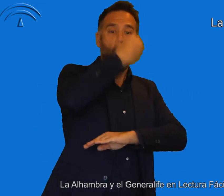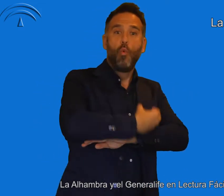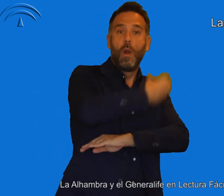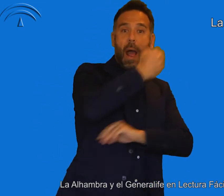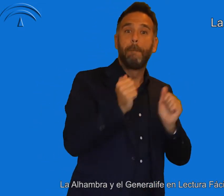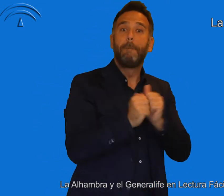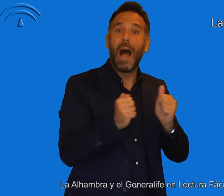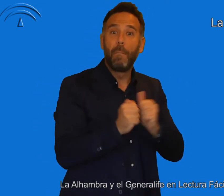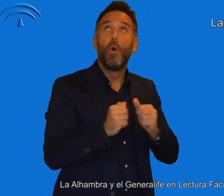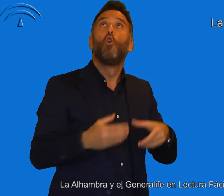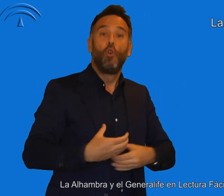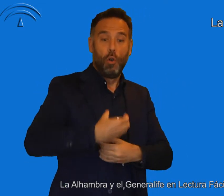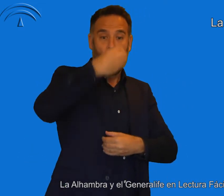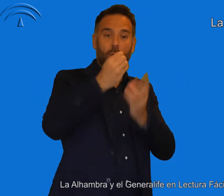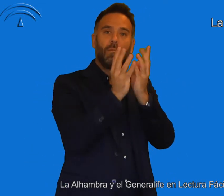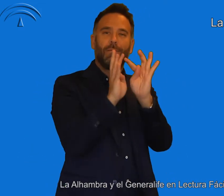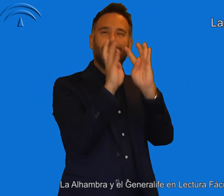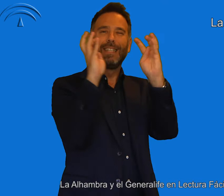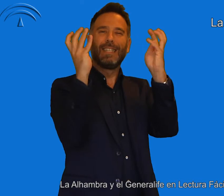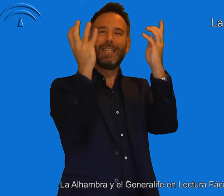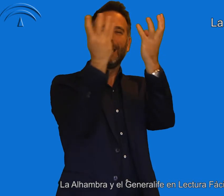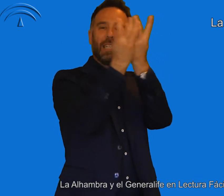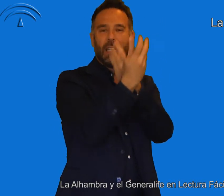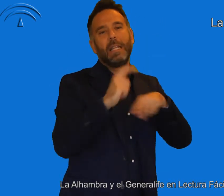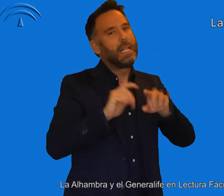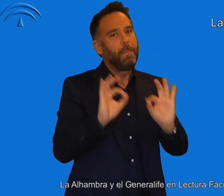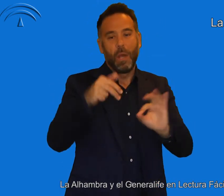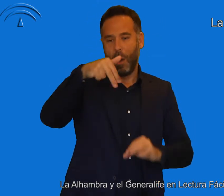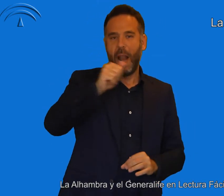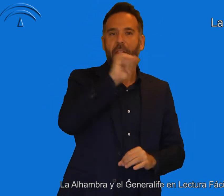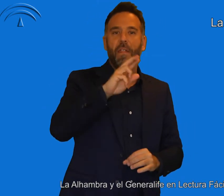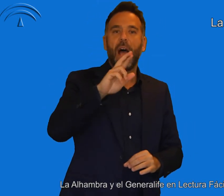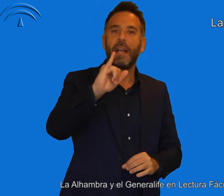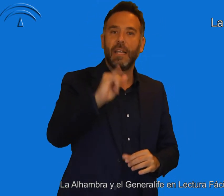donde están las 4 columnas de mármol con capiteles y decoración nazarí.